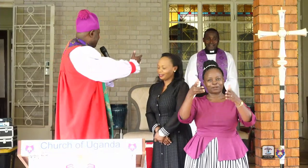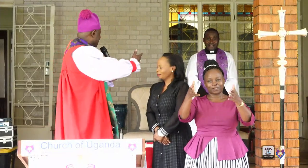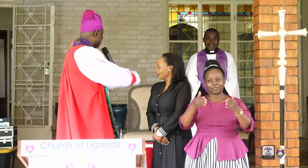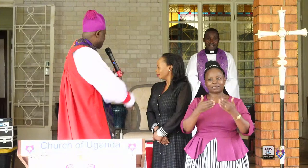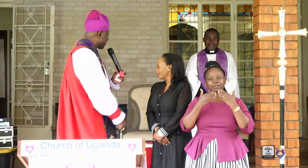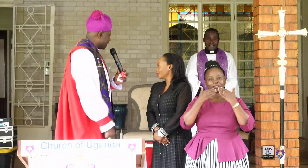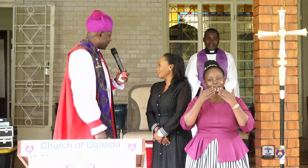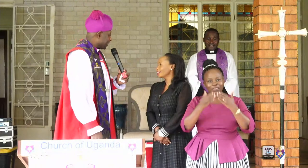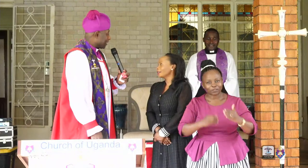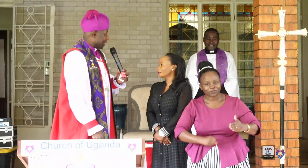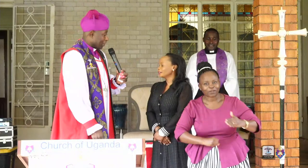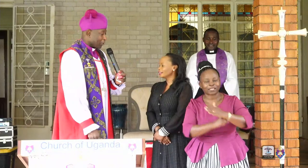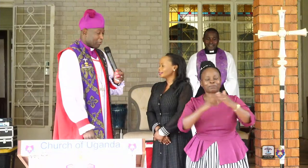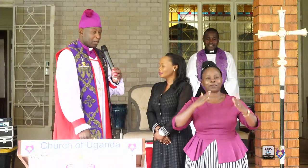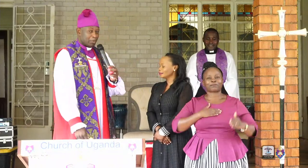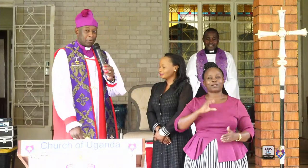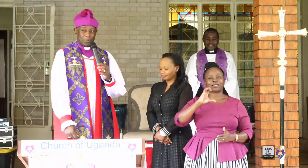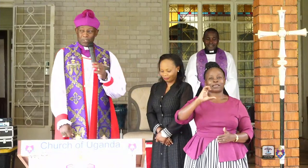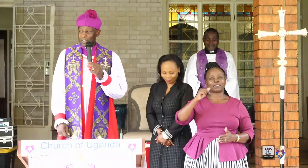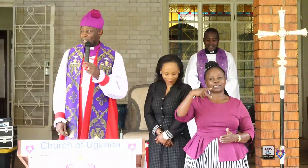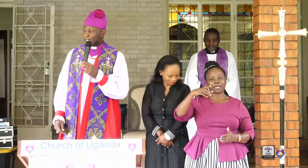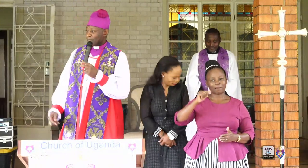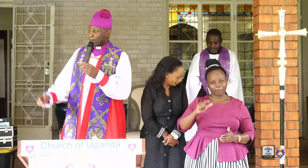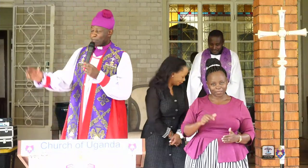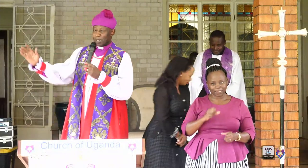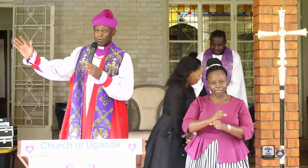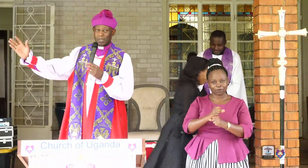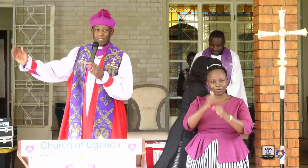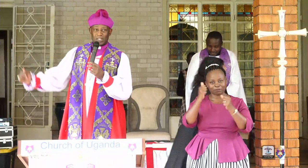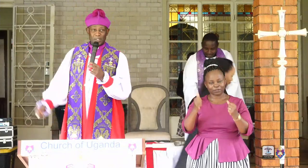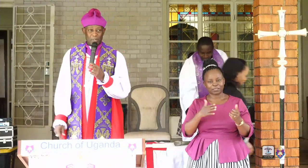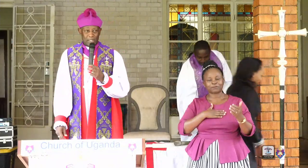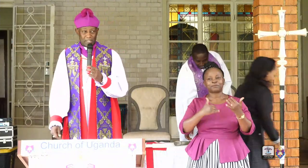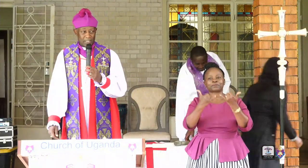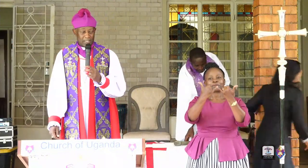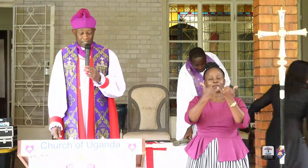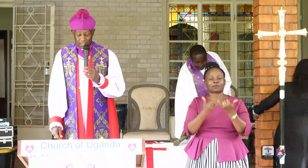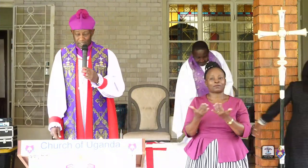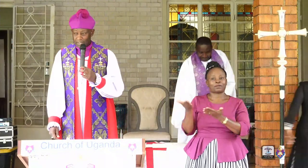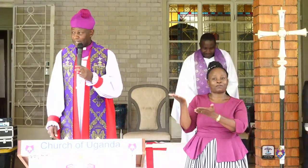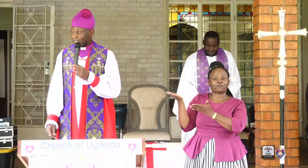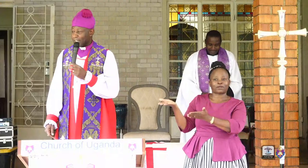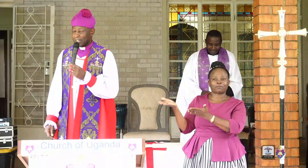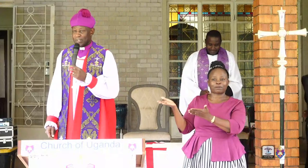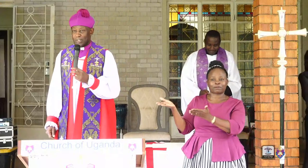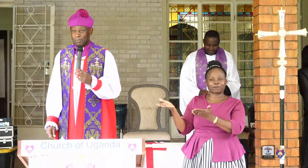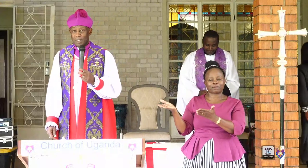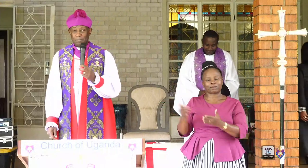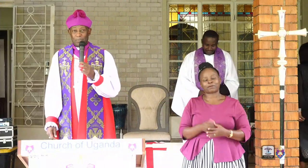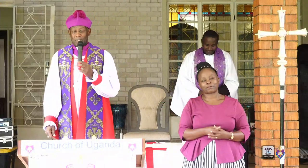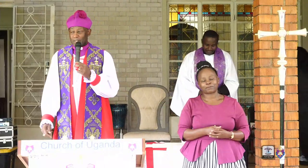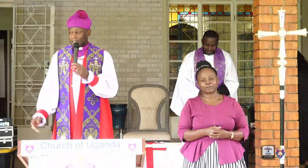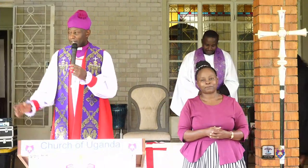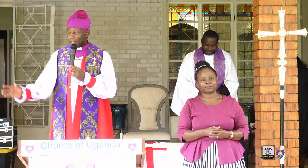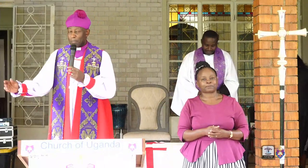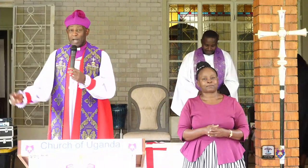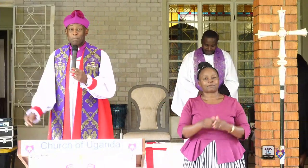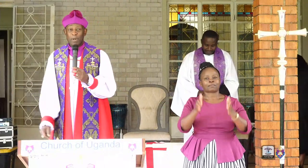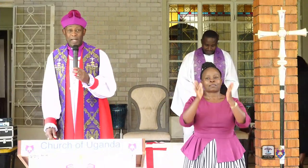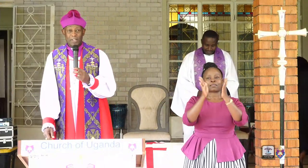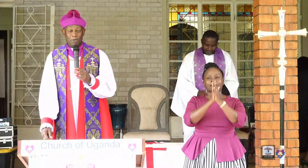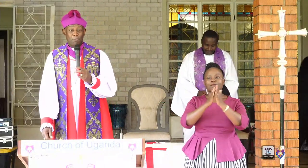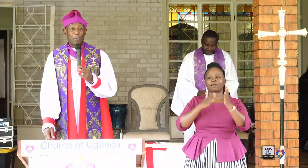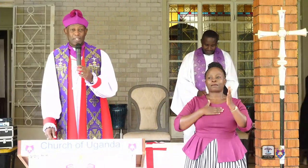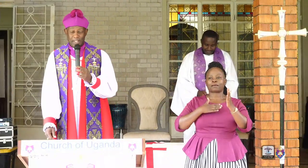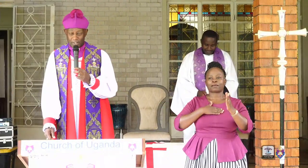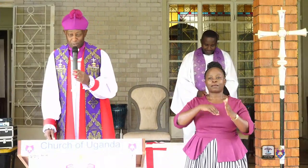okuyamba chapeni wange nakola omulimu bulungi. Mama Great Wali anagaye Kaziimba. My